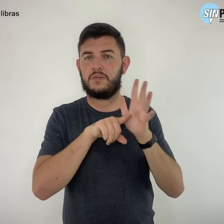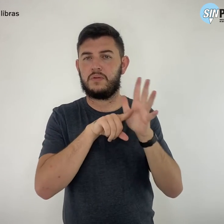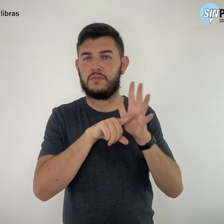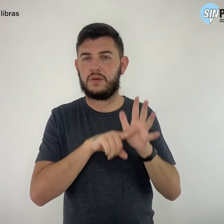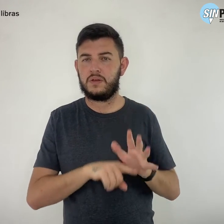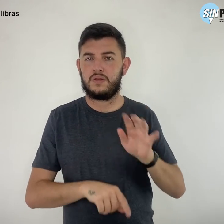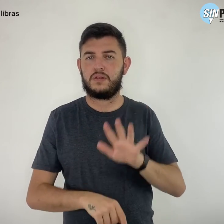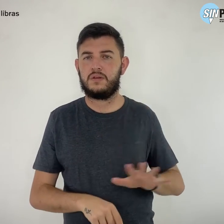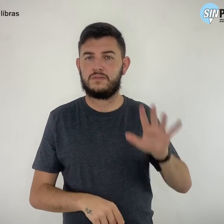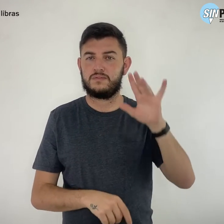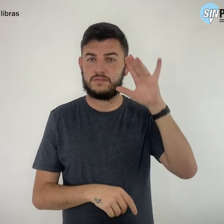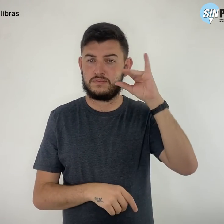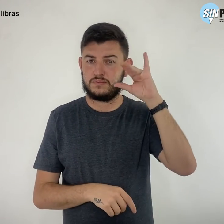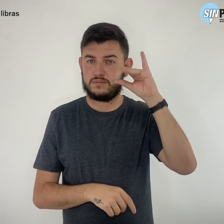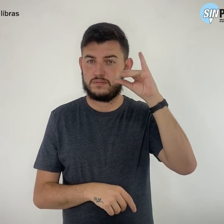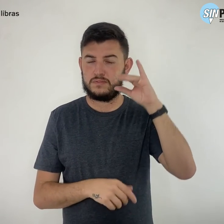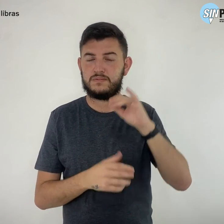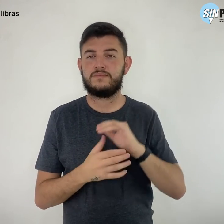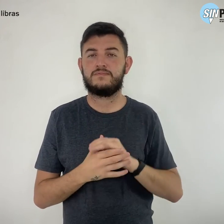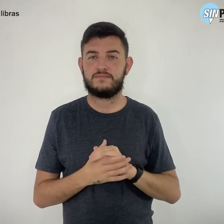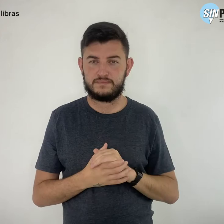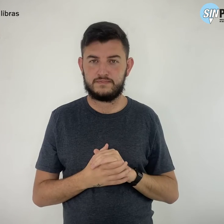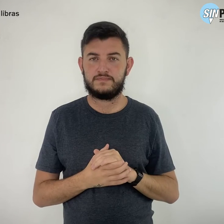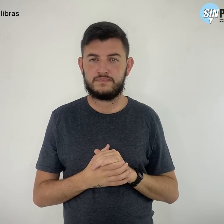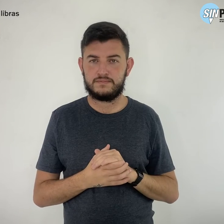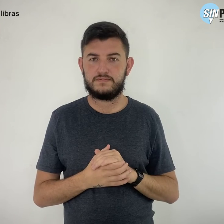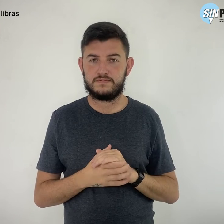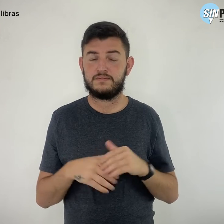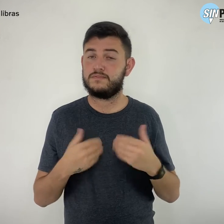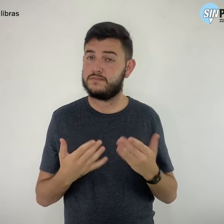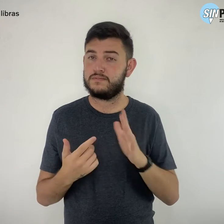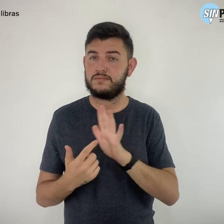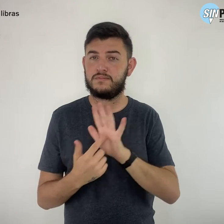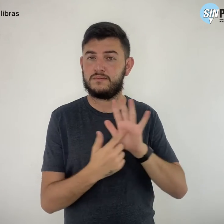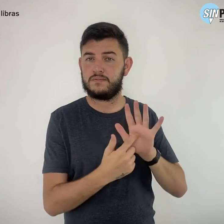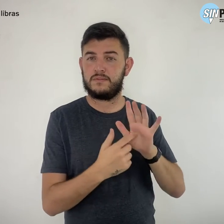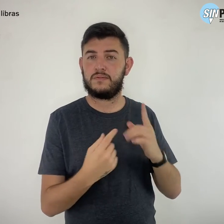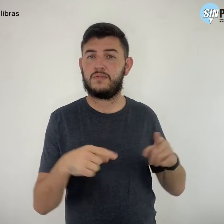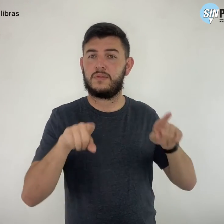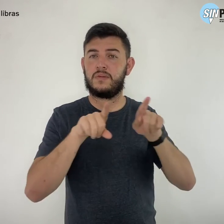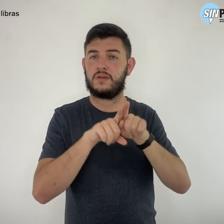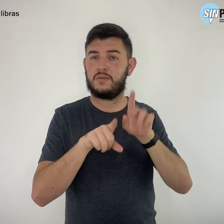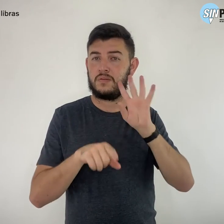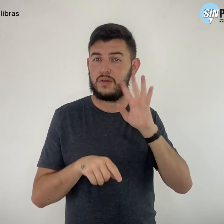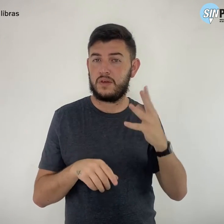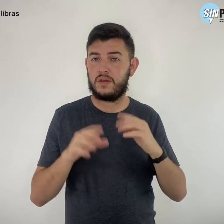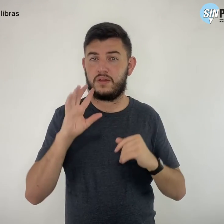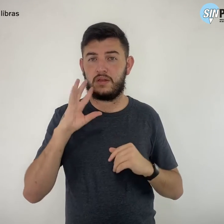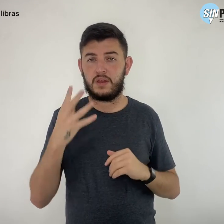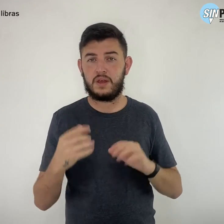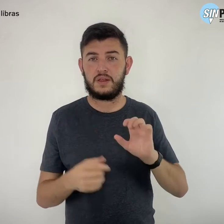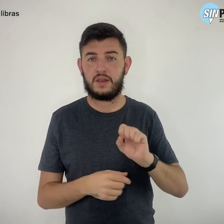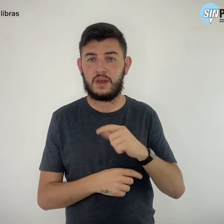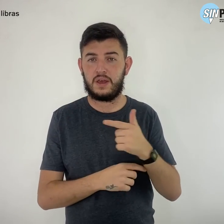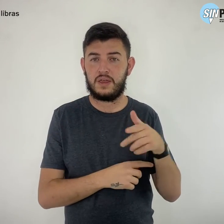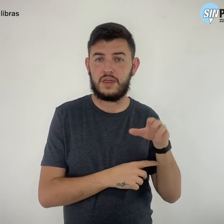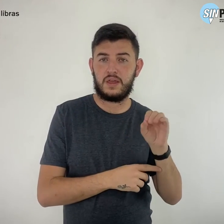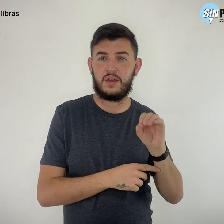científica. Começam a explodir também os resultados da ação silenciosa e devastadora